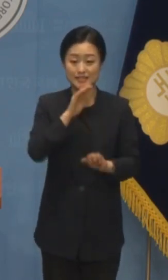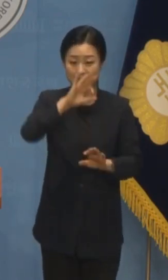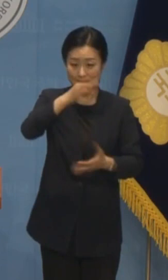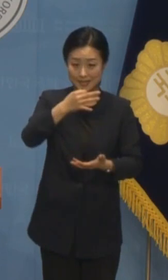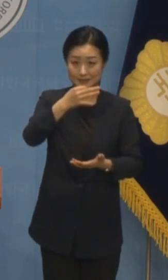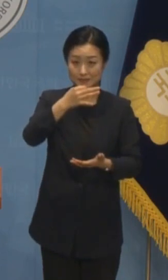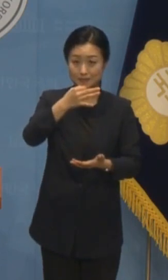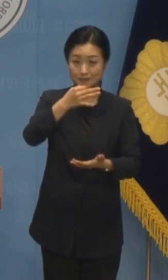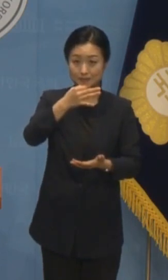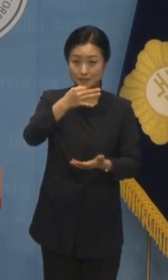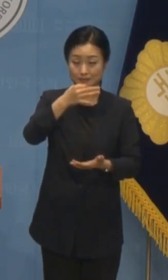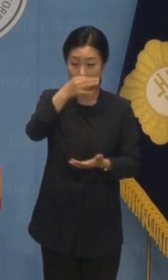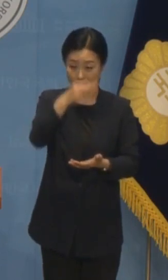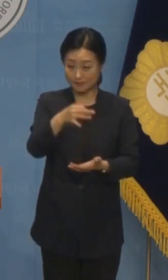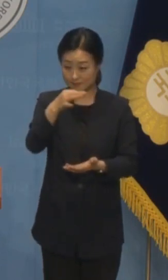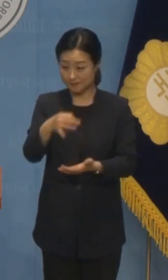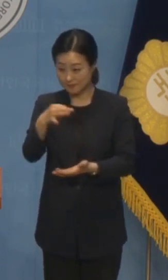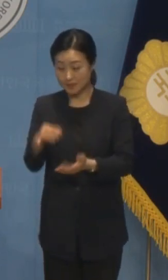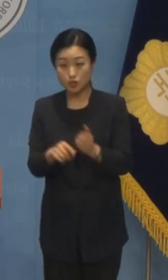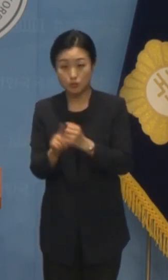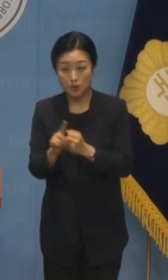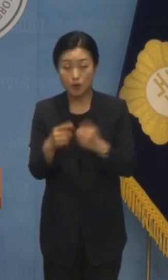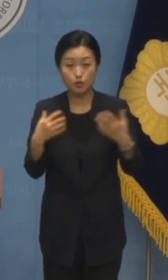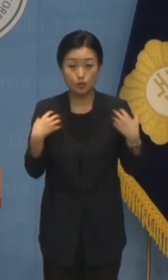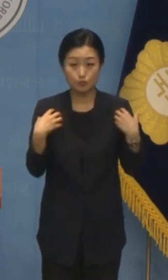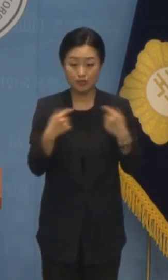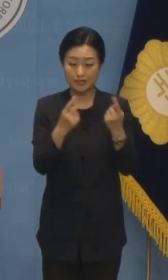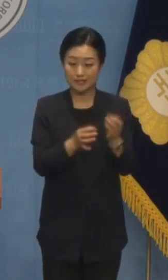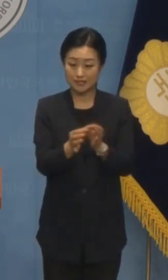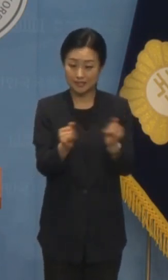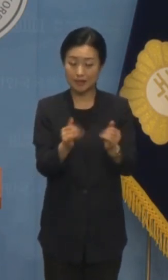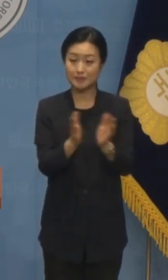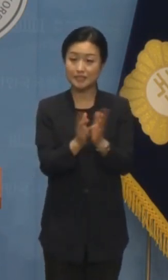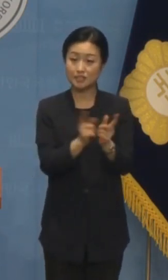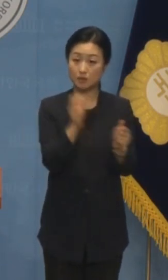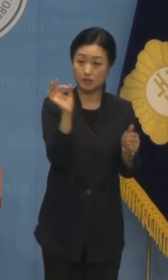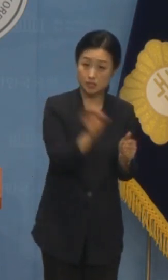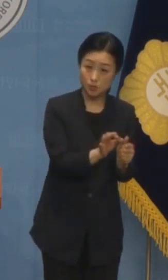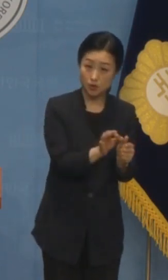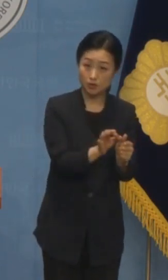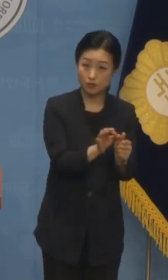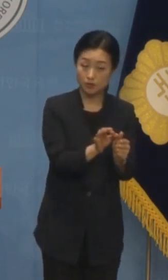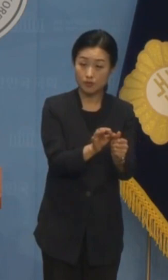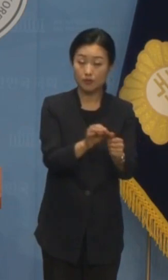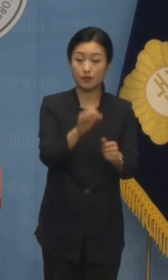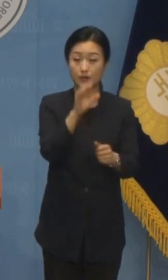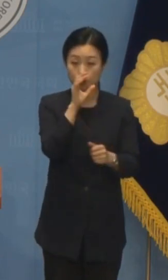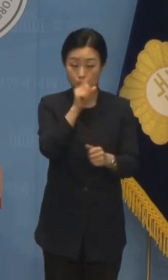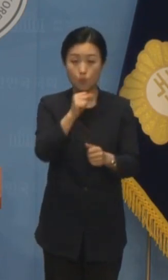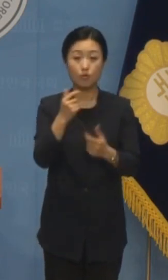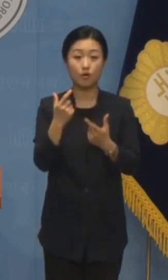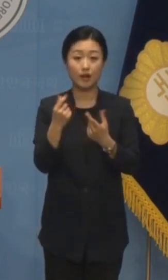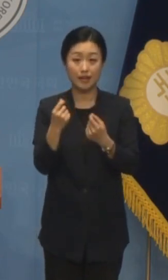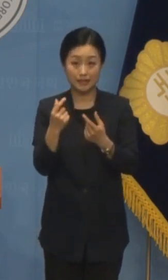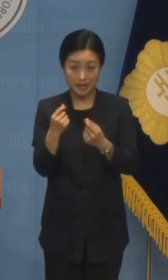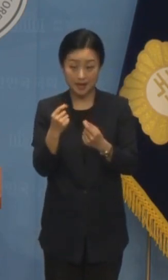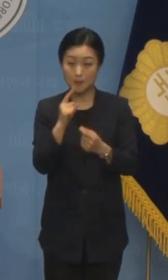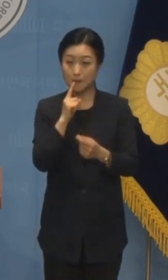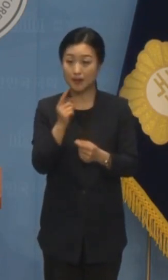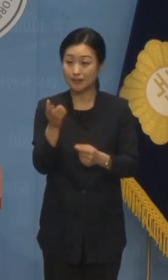말씀을 드리는 이유가 있습니다. 정부 여당은 소상공인에게 직접 지원하는 것만이 가장 좋은 대안인 것처럼